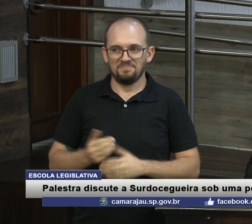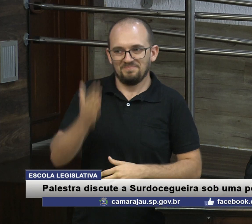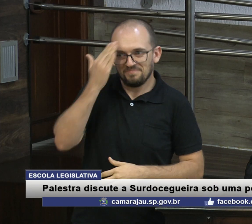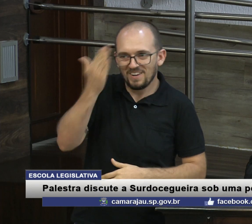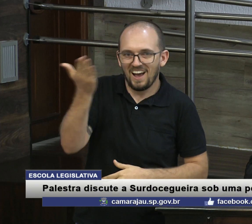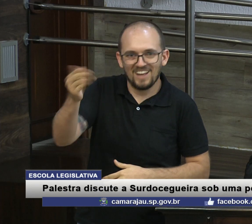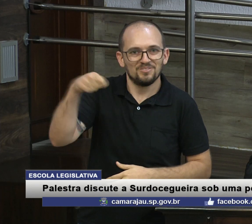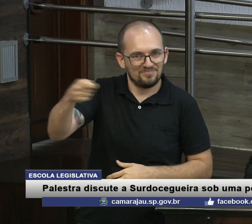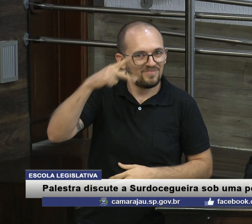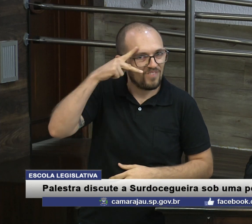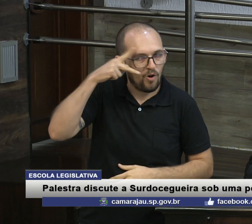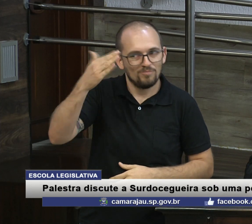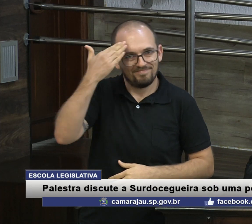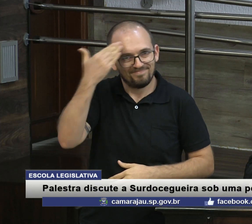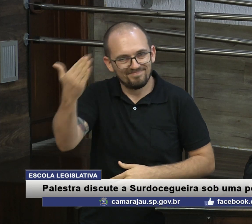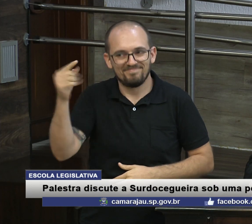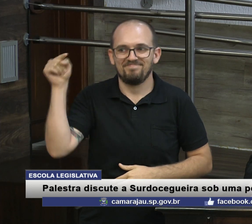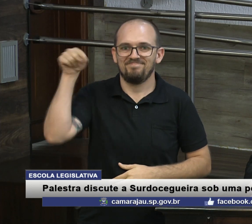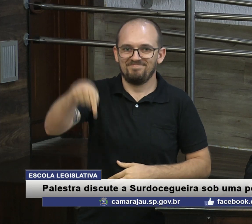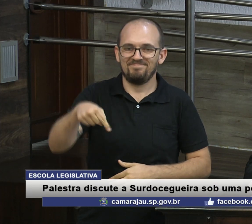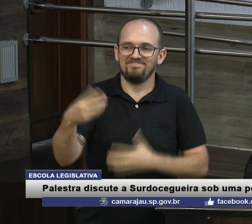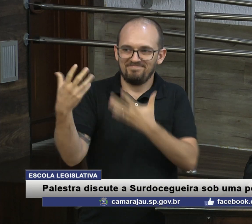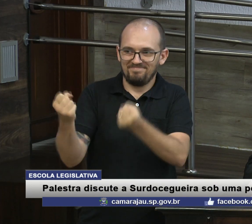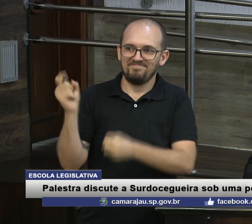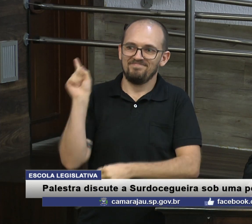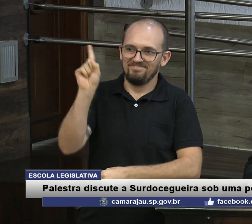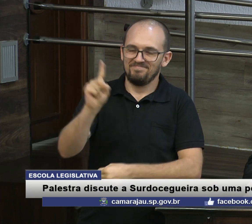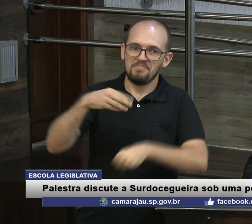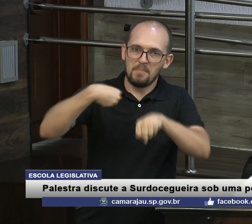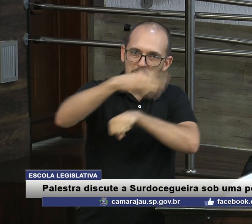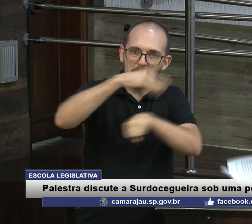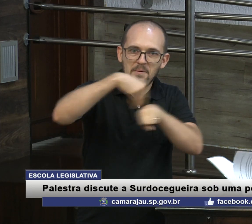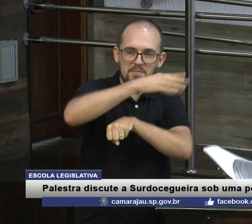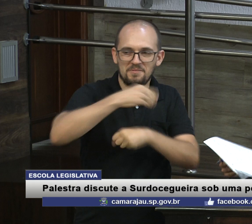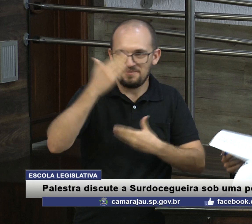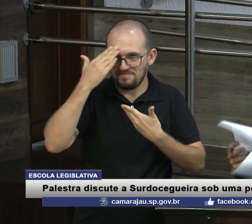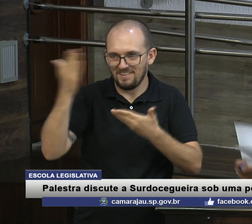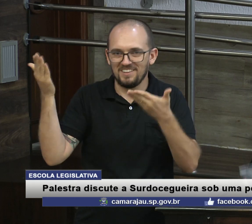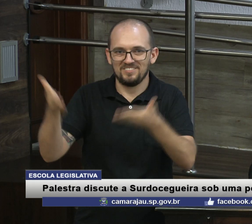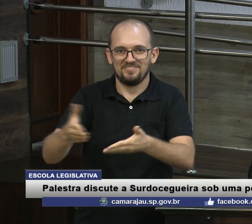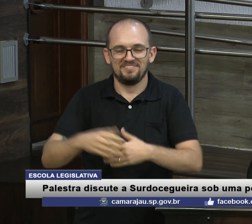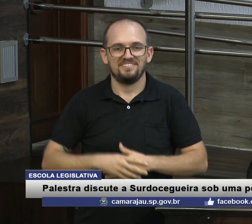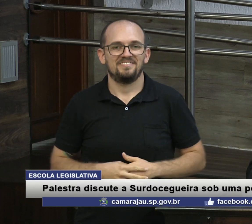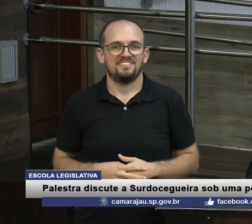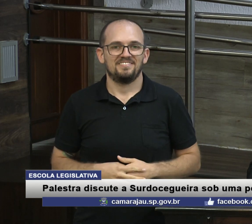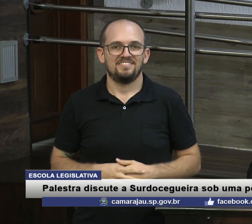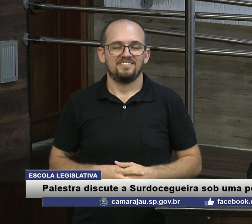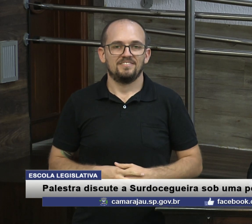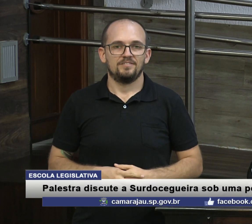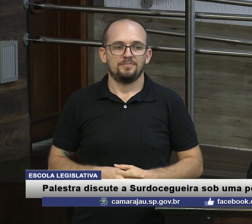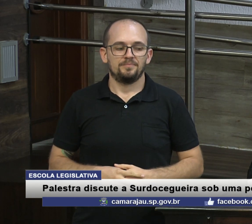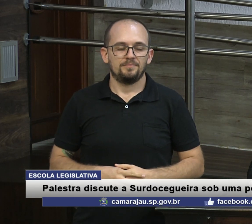Obrigado, Valdinéia, pela disponibilidade em compartilhar todo o seu conhecimento conosco, viu?